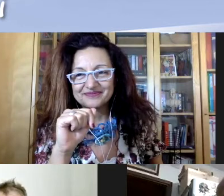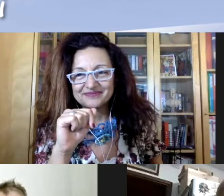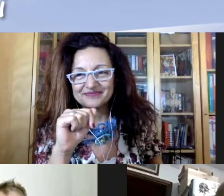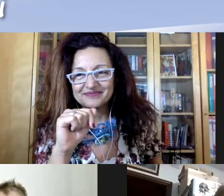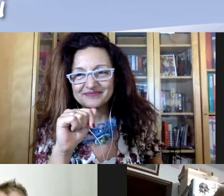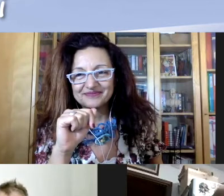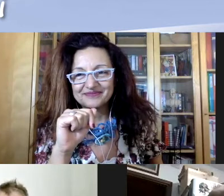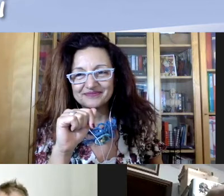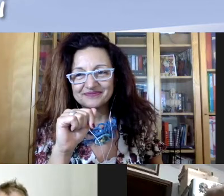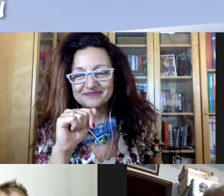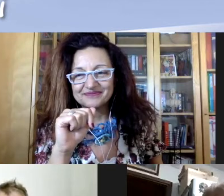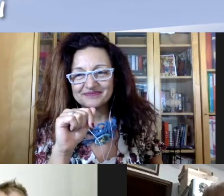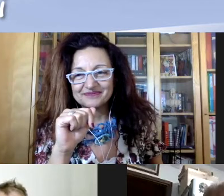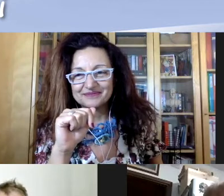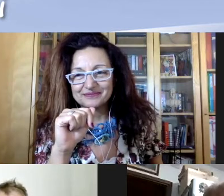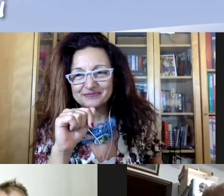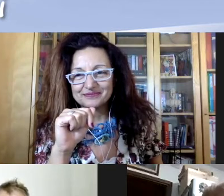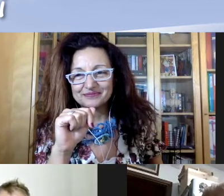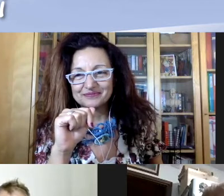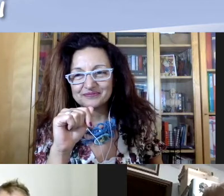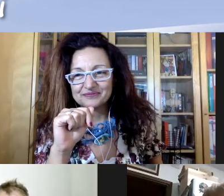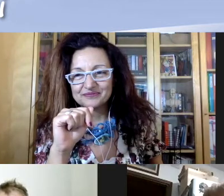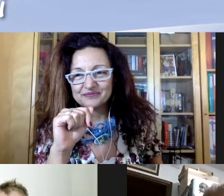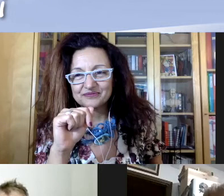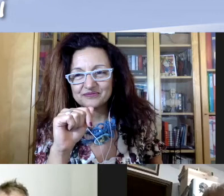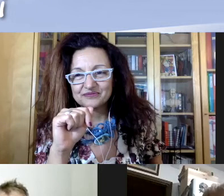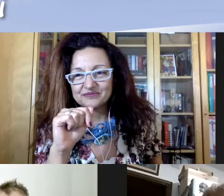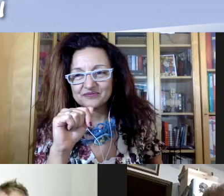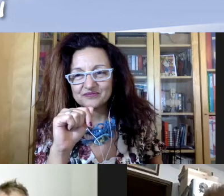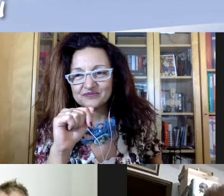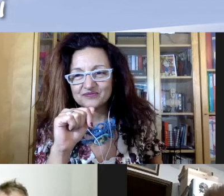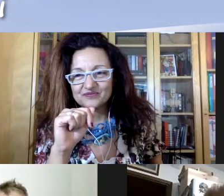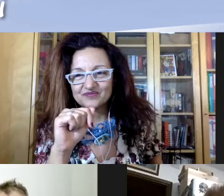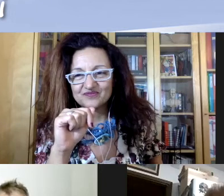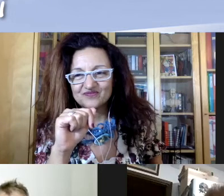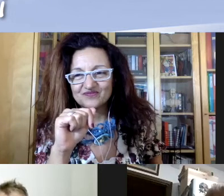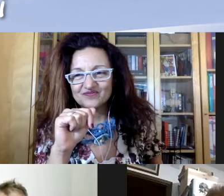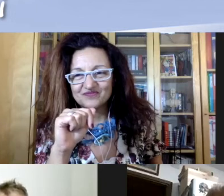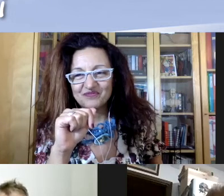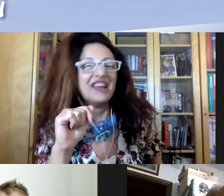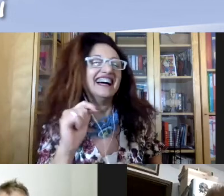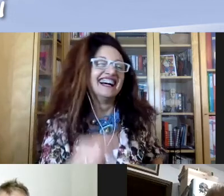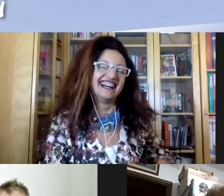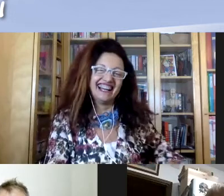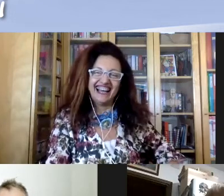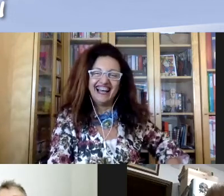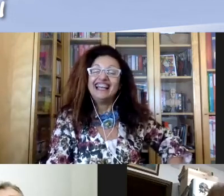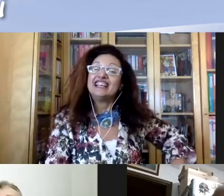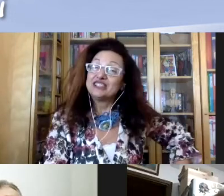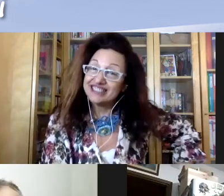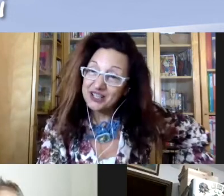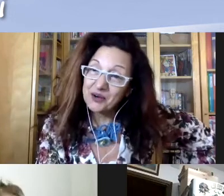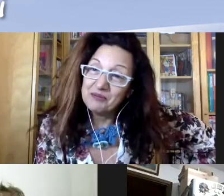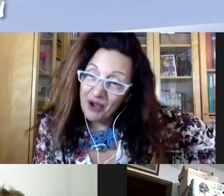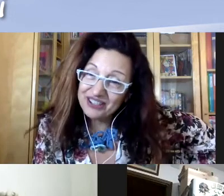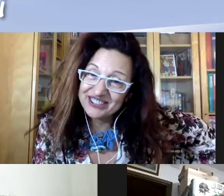Marita. Doveva essere una trasmissione comica. E mi sono messo a piangere quasi.